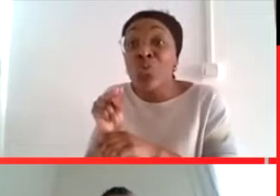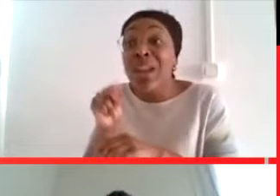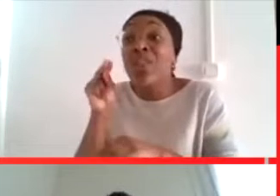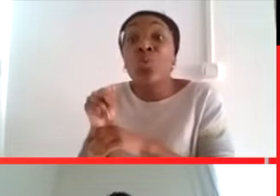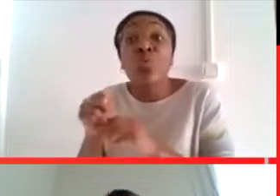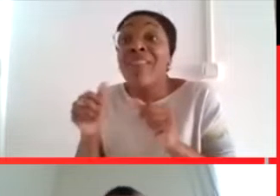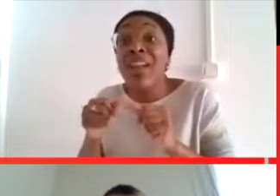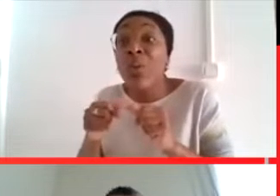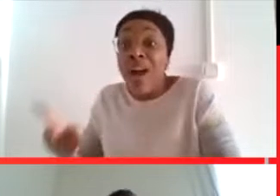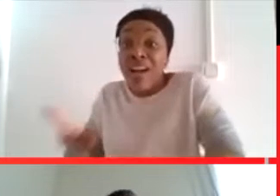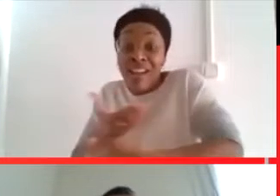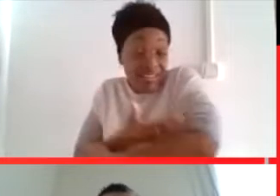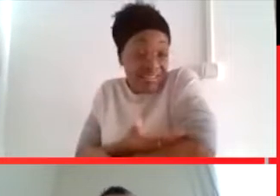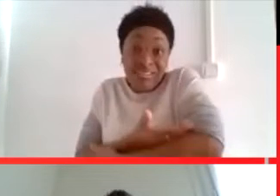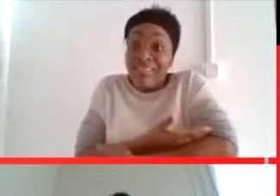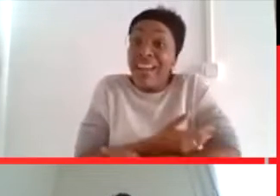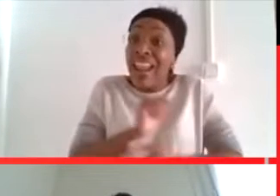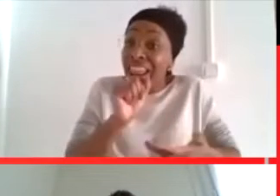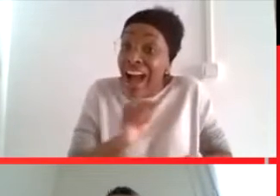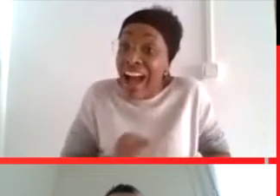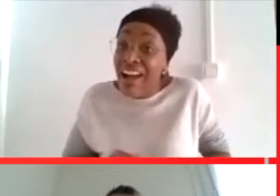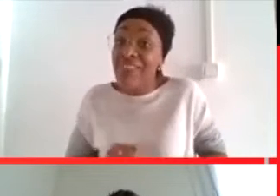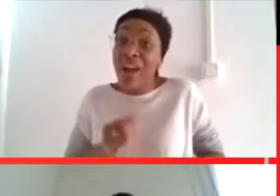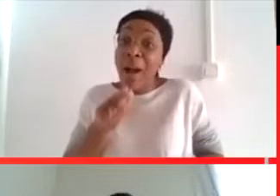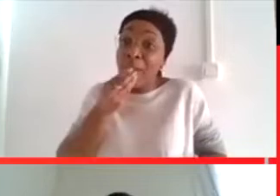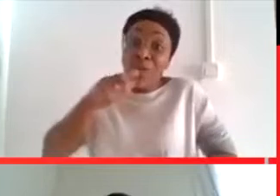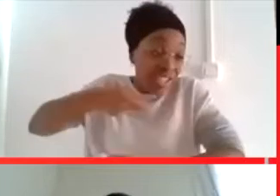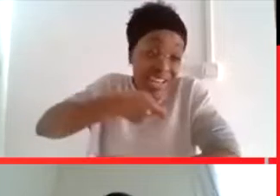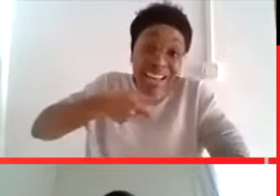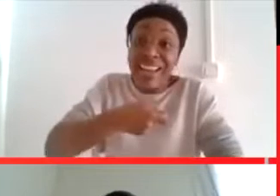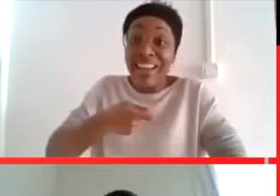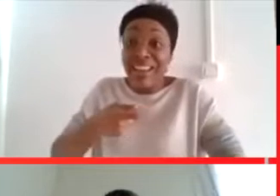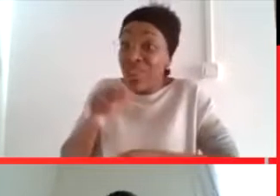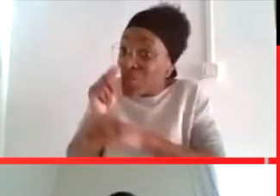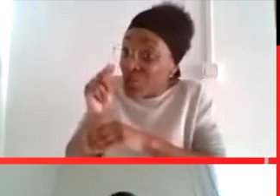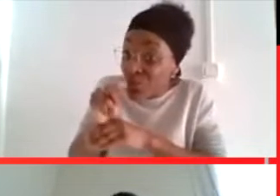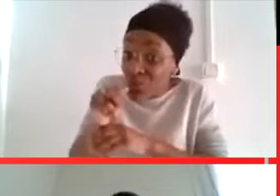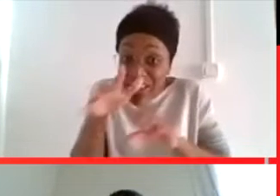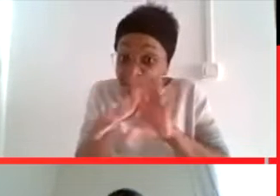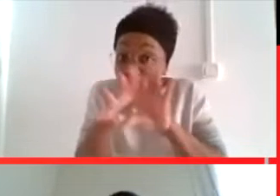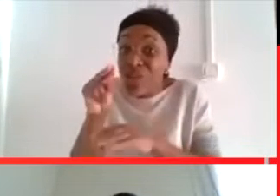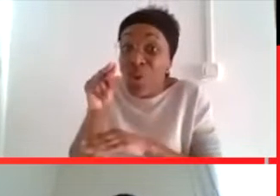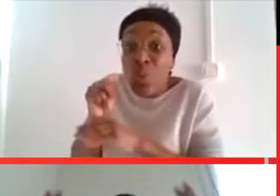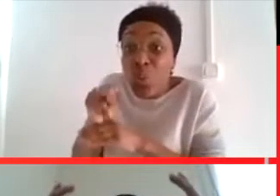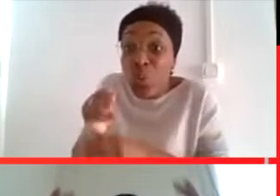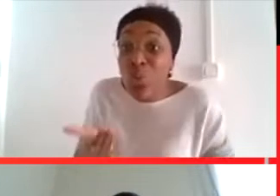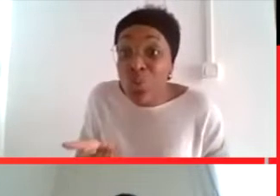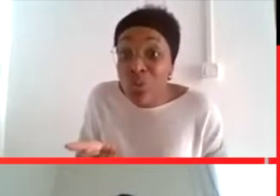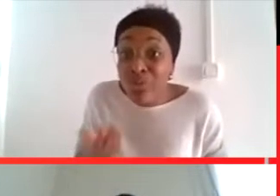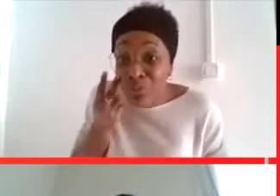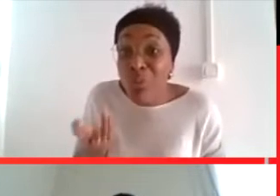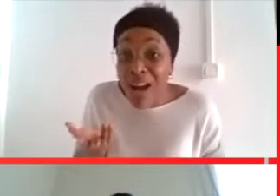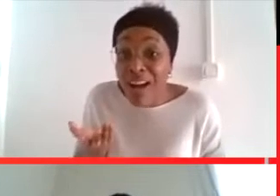nourris, je prends soin de vous, je vous lave, je vous apporte tous les soins possibles pour que vous puissiez grandir, vous affermir et devenir des hommes et